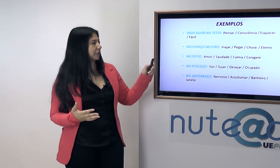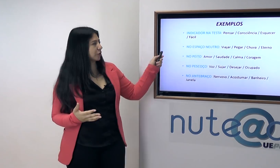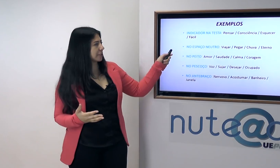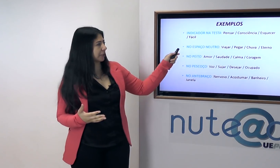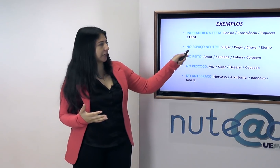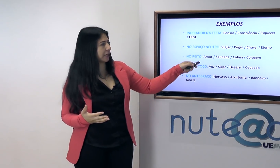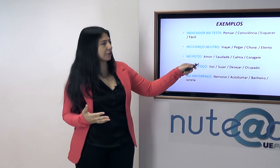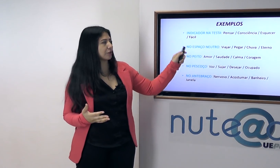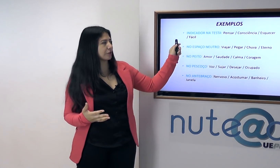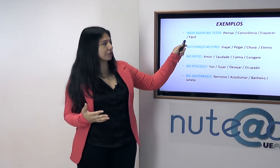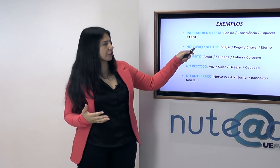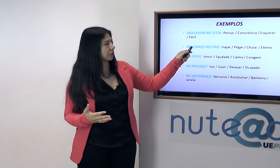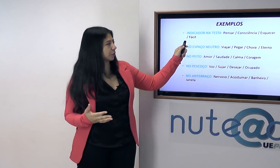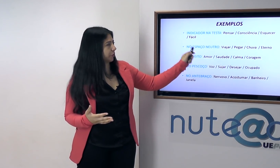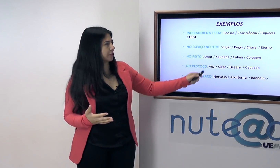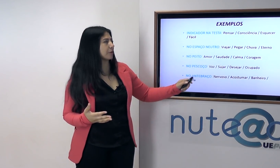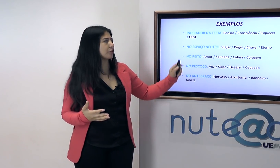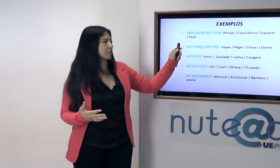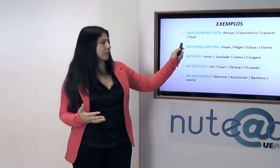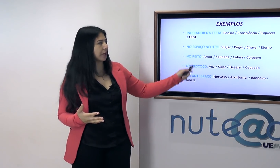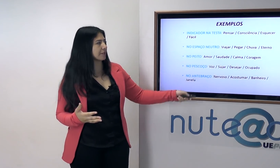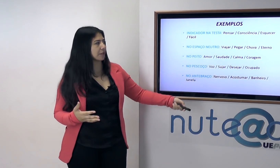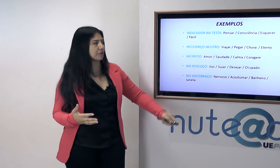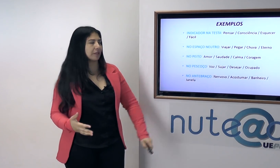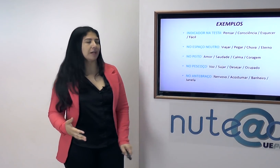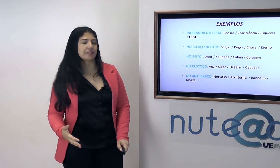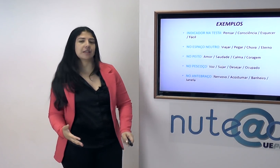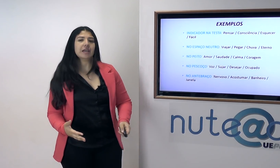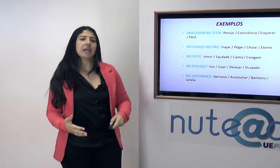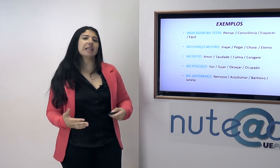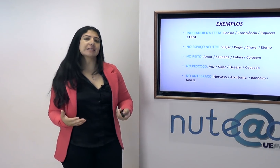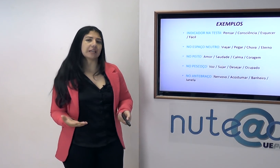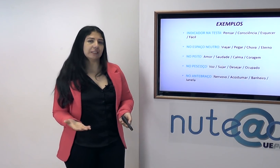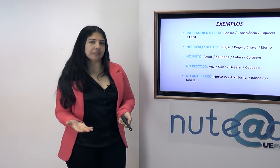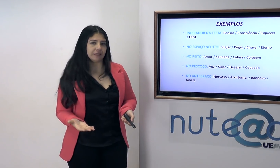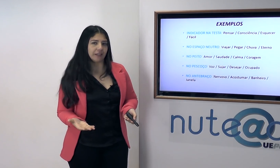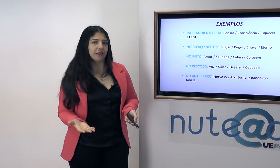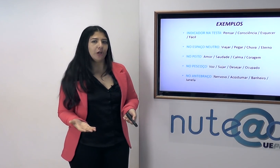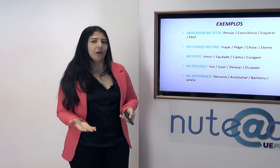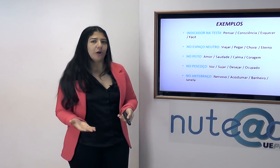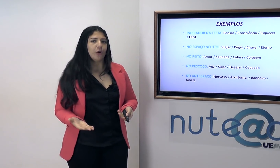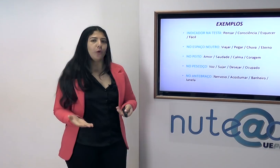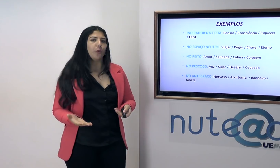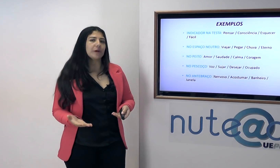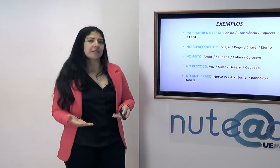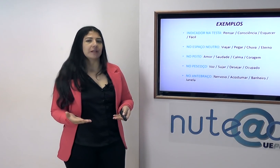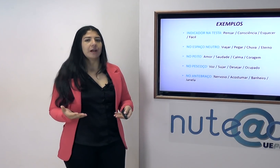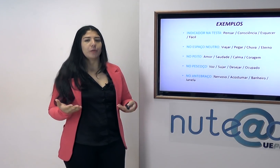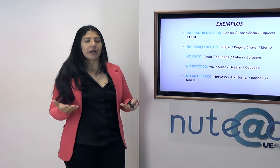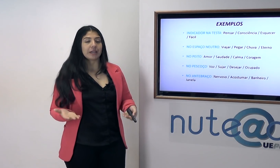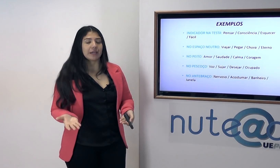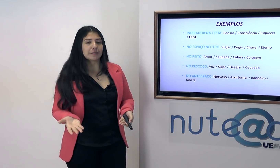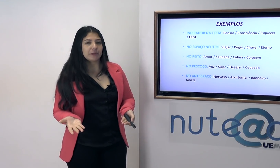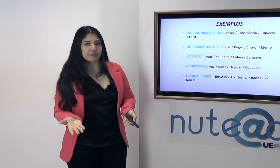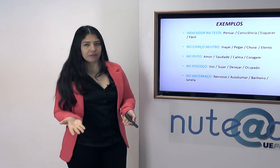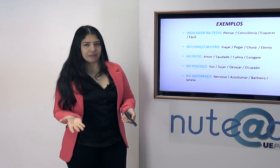dos sinais, dos indicadores onde são realizados sinais, eles ainda têm uma expressão